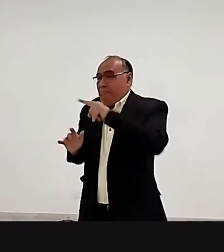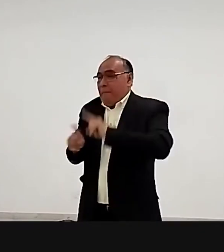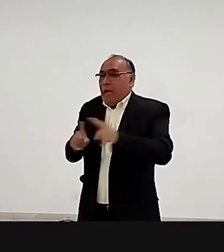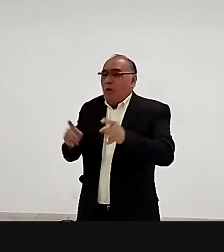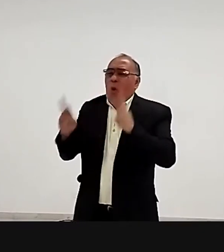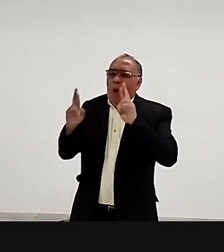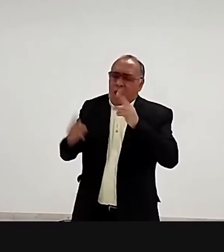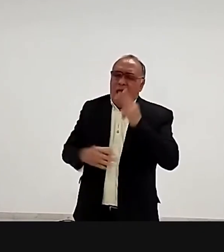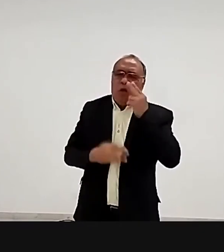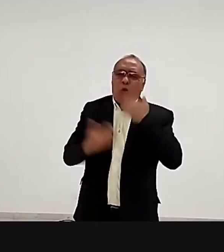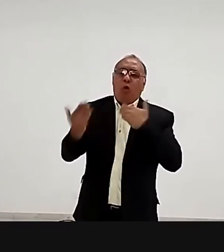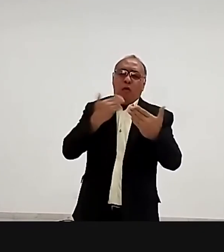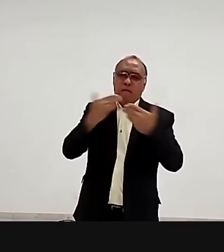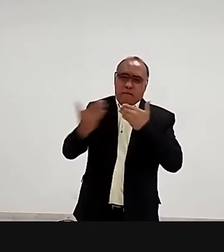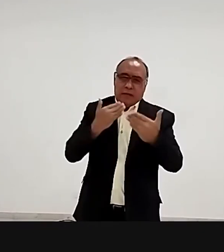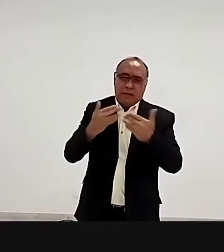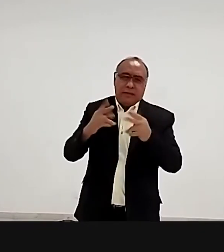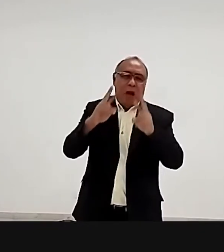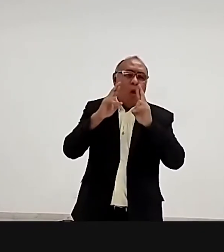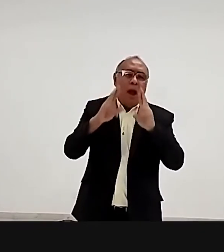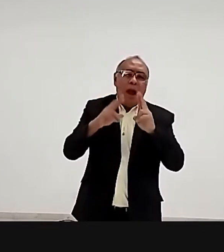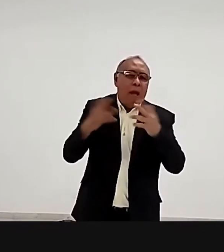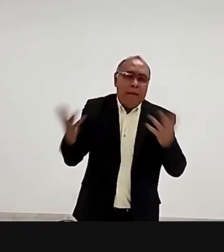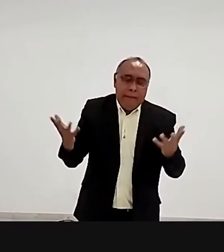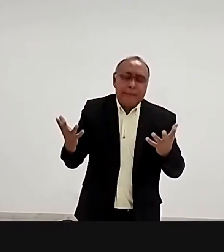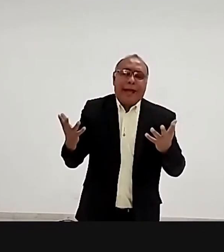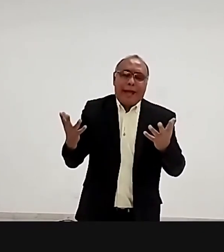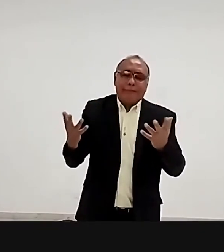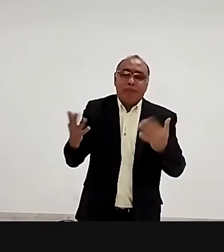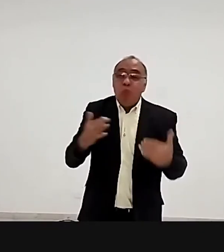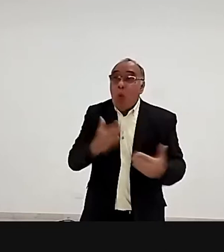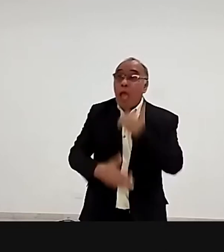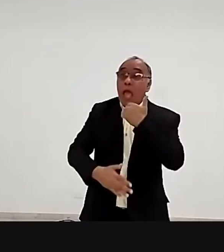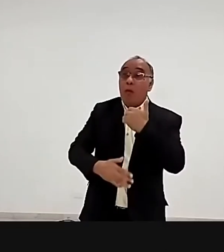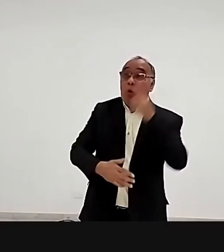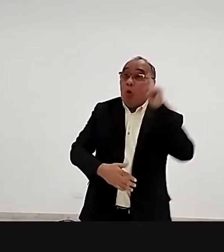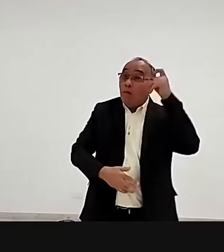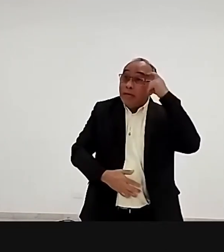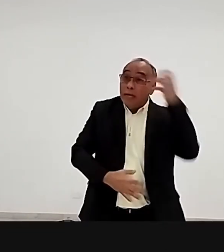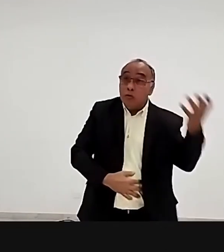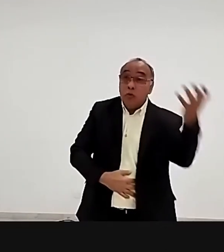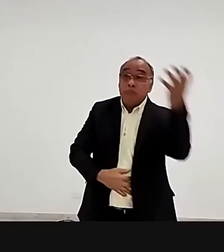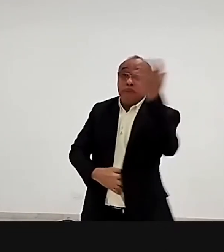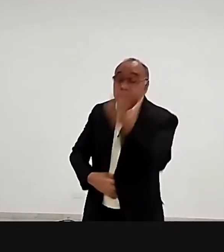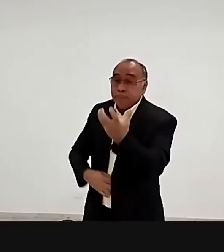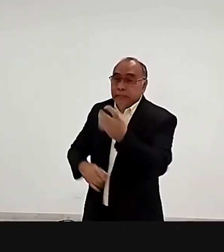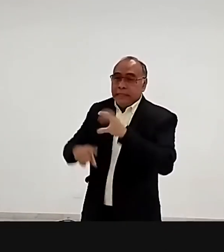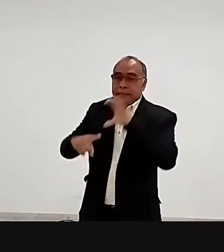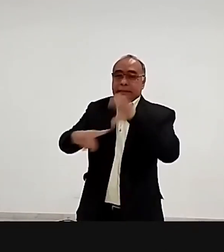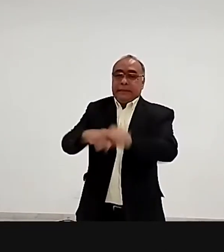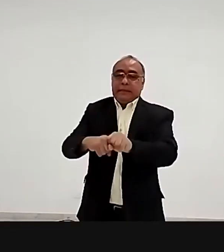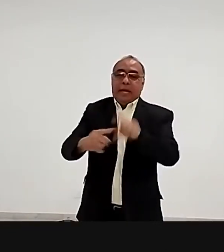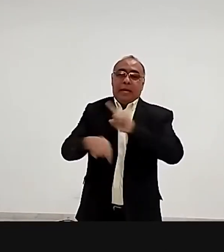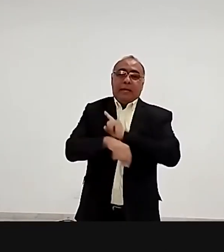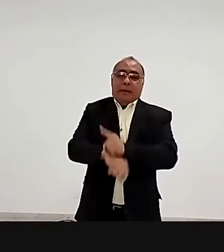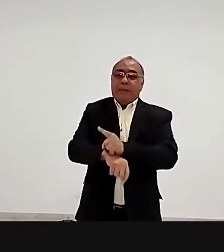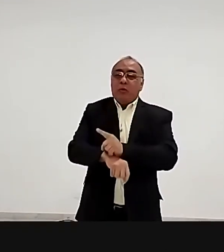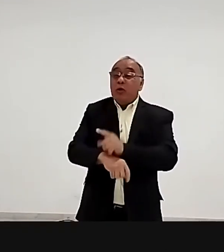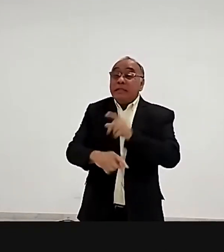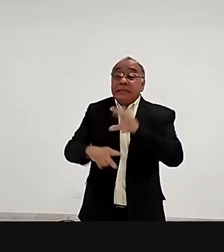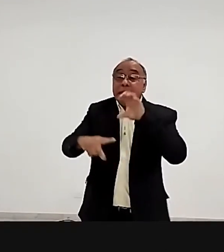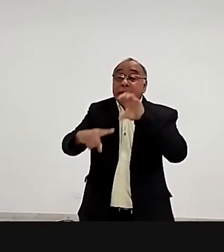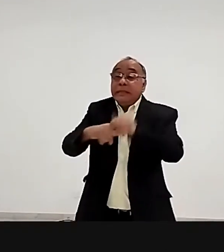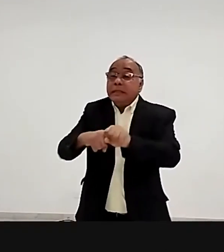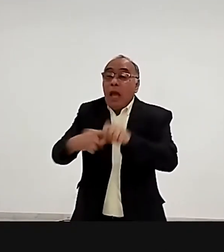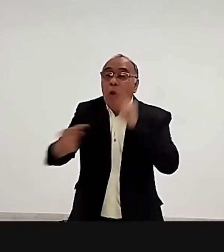tenemos el derecho de que nuestra voz se escuche bien que nuestra opinión se escuche así que cuando se tengan este